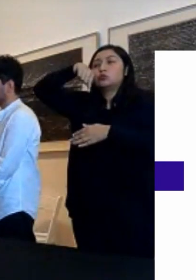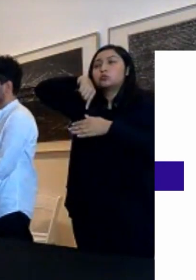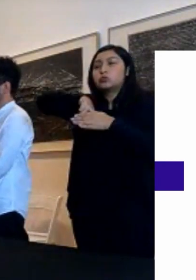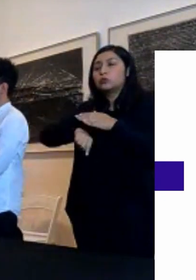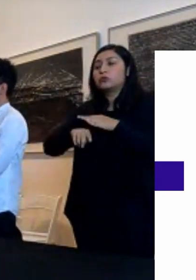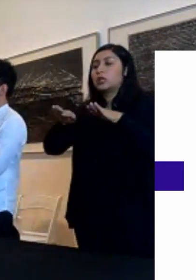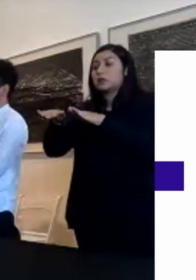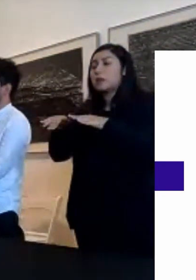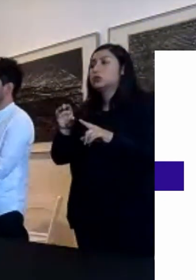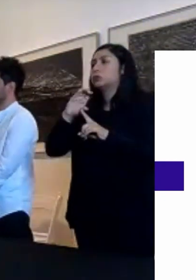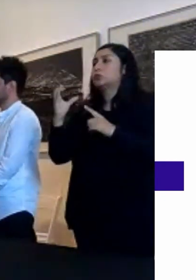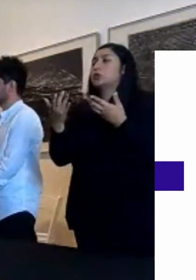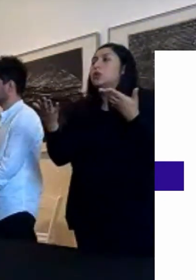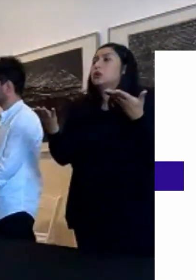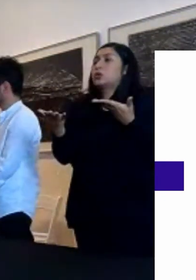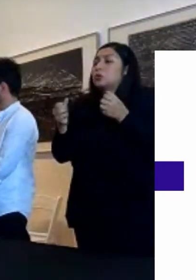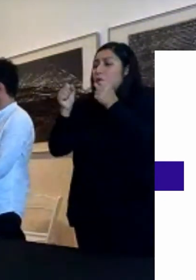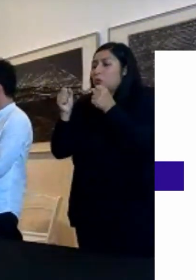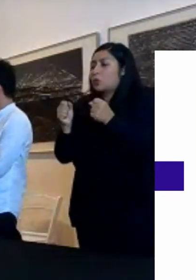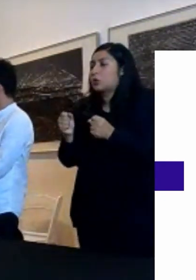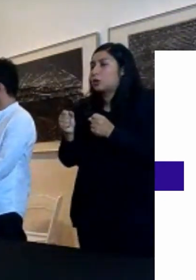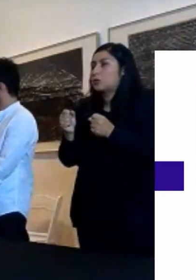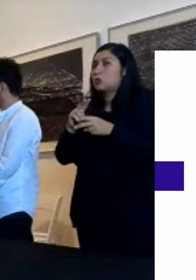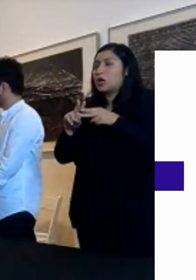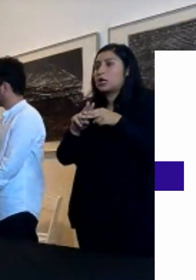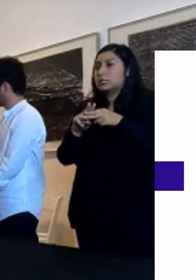poder decir cómo podemos generar esos